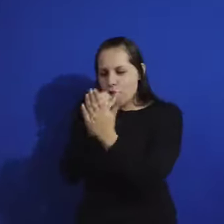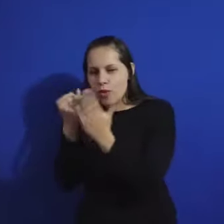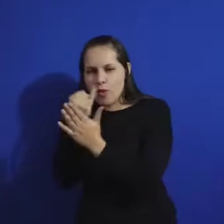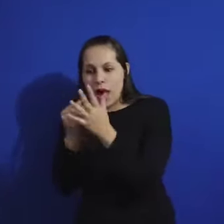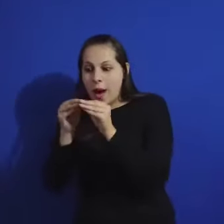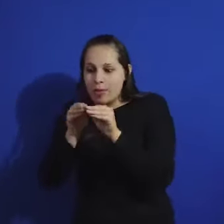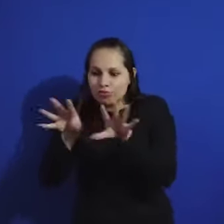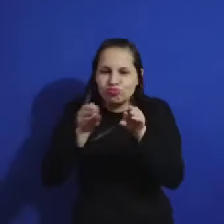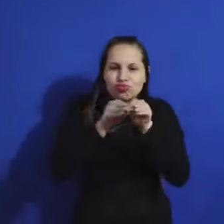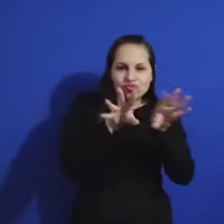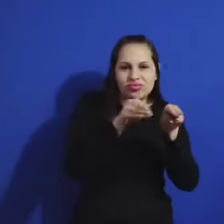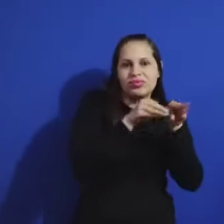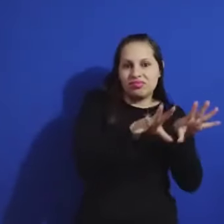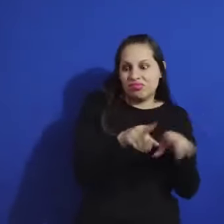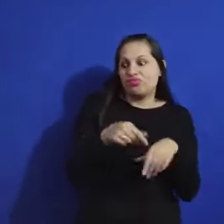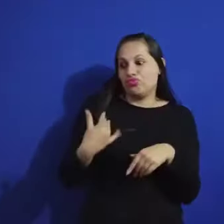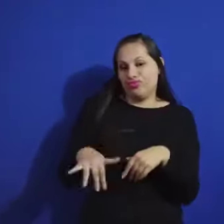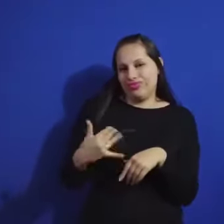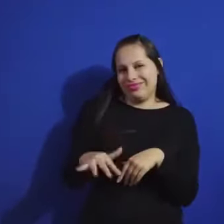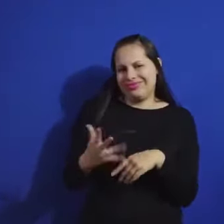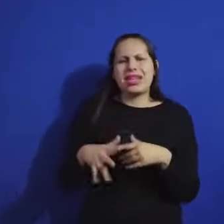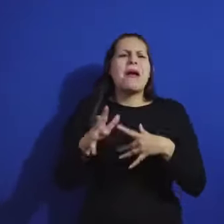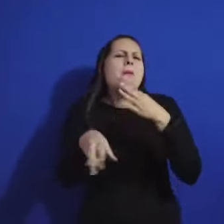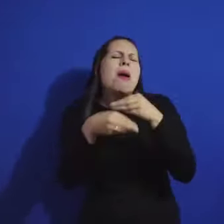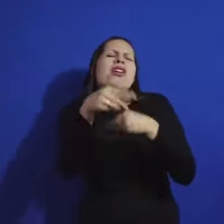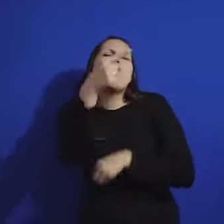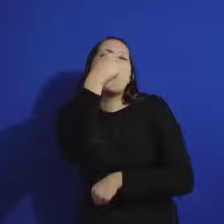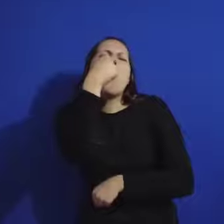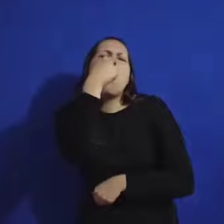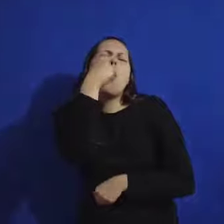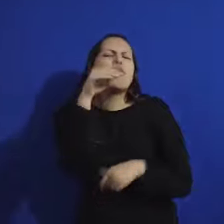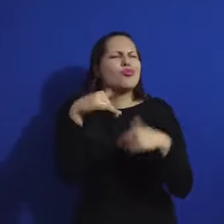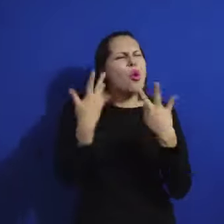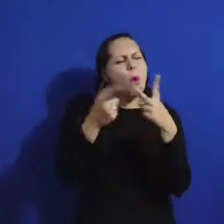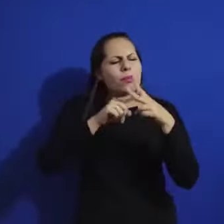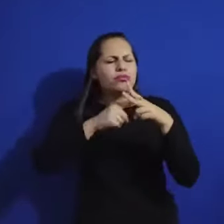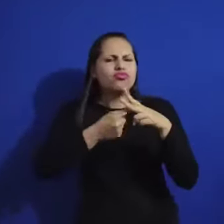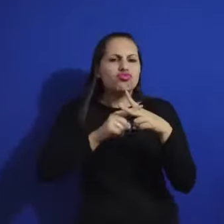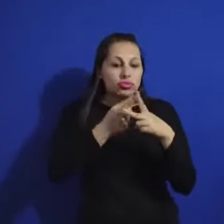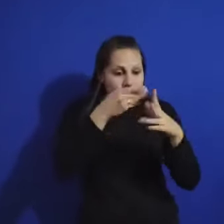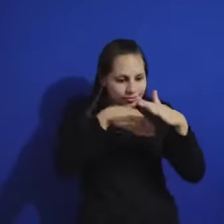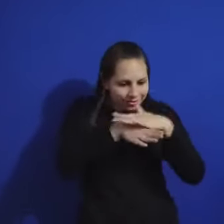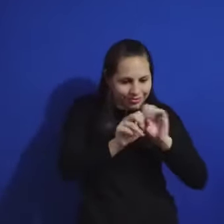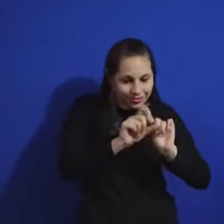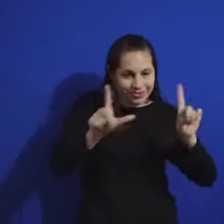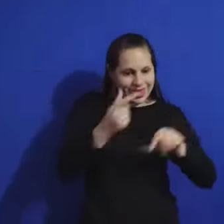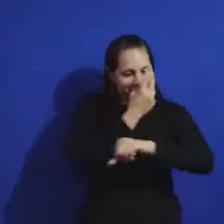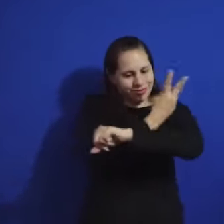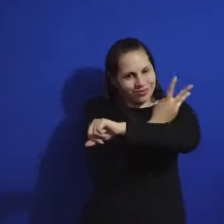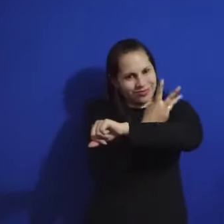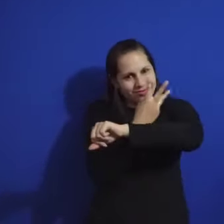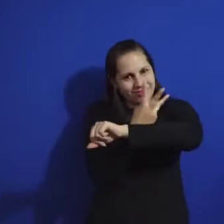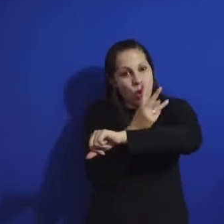para conocer más sobre el concurso de los talleres visita la página www.sinbarreras